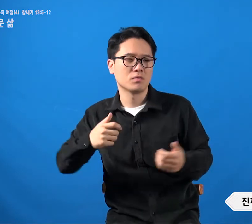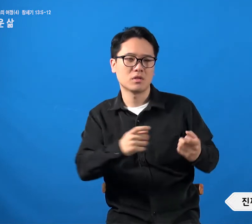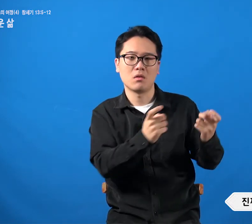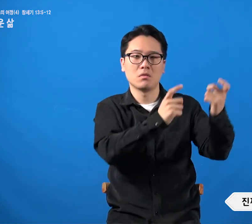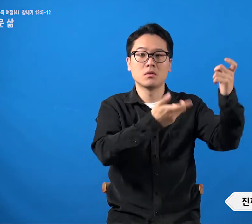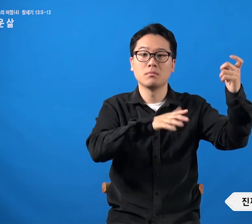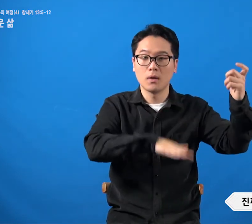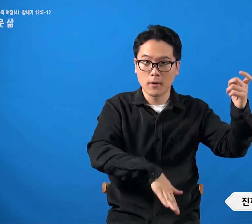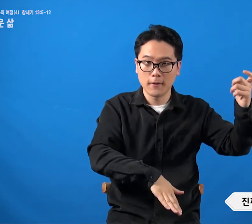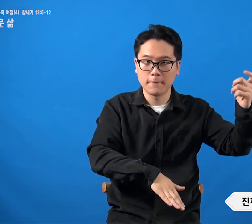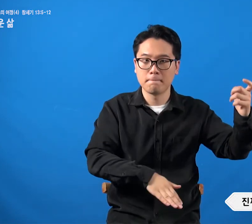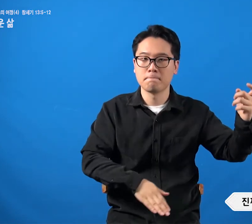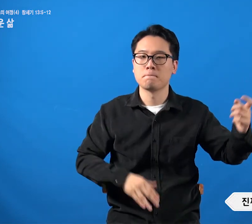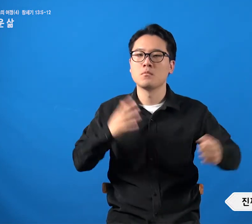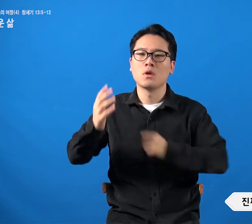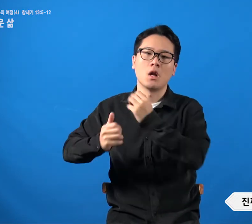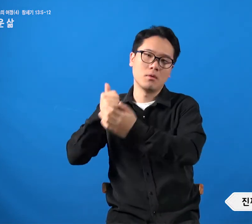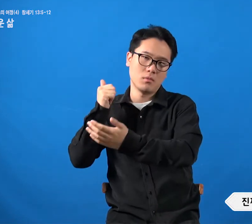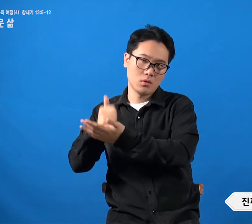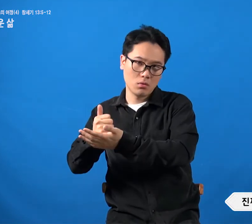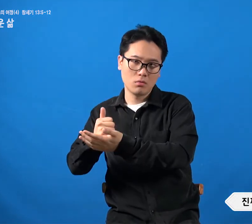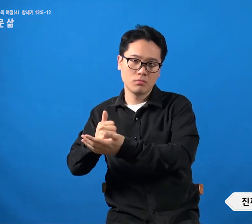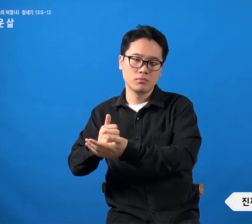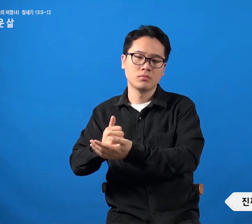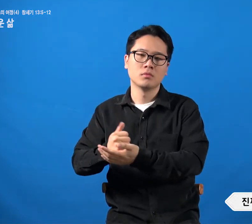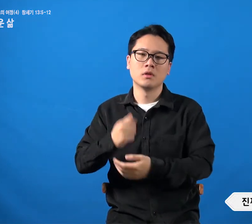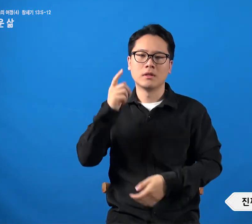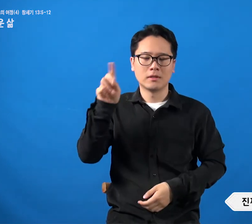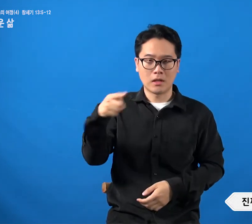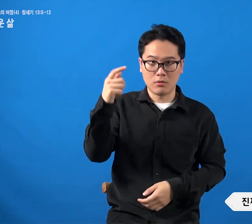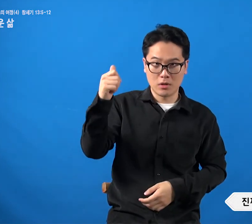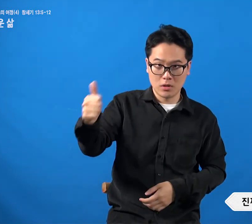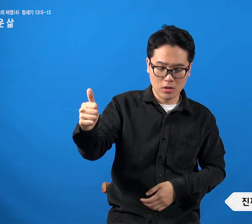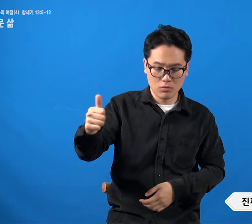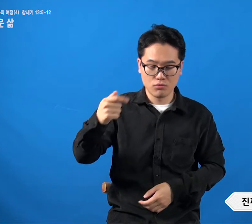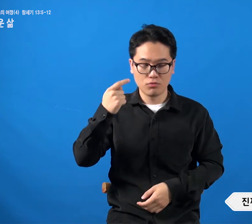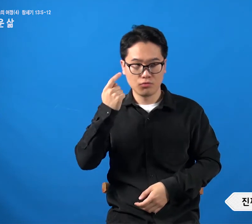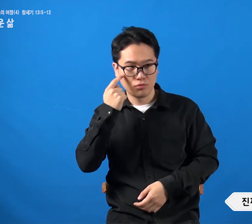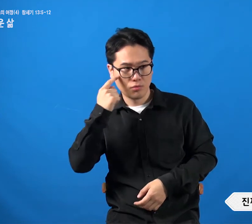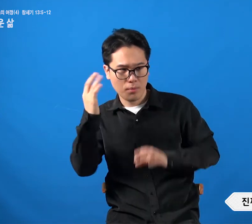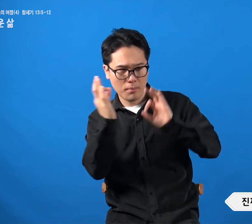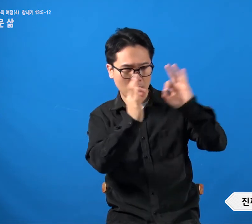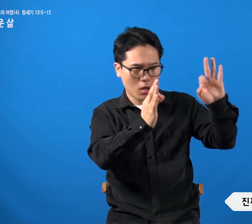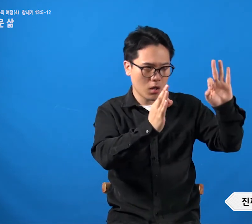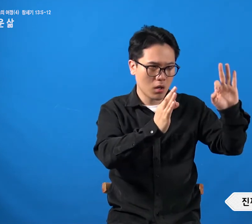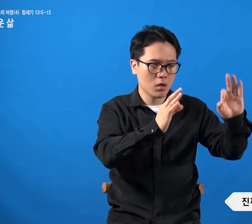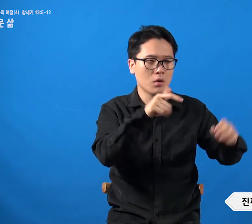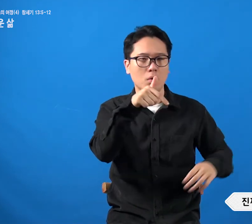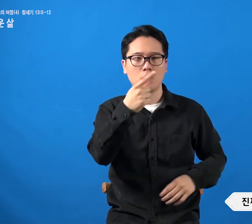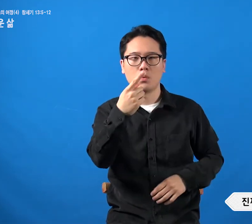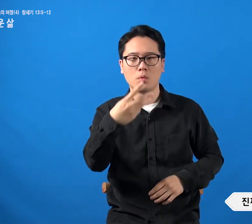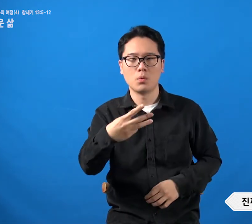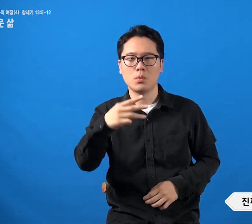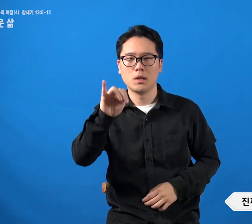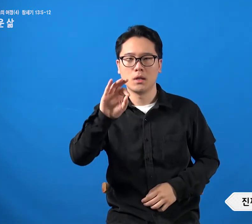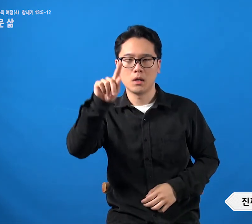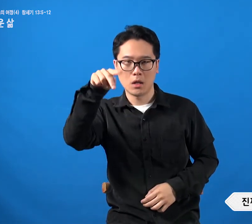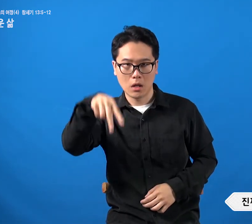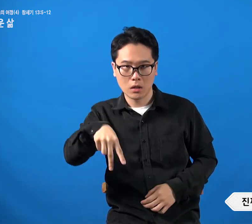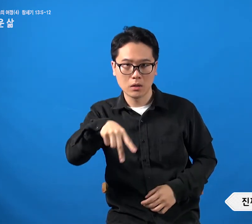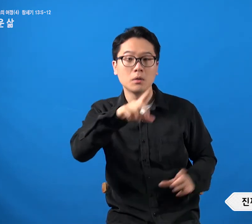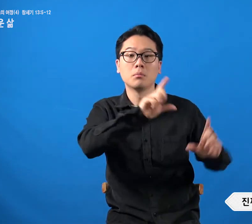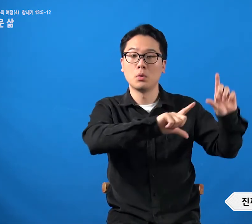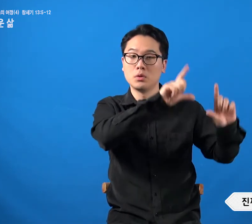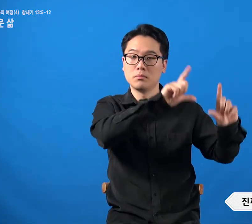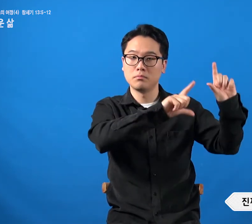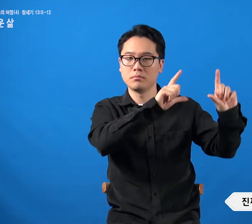맡기셨던 골리앗의 생명을 가지고 있던 다윗의 눈에 보였던 골리앗의 모습이 어땠을까를 생각해